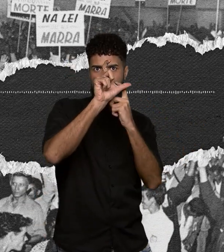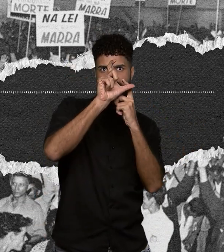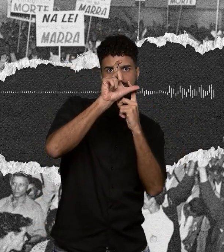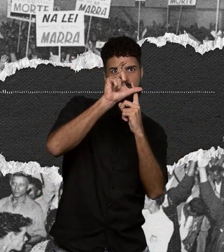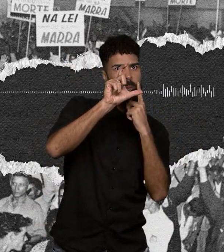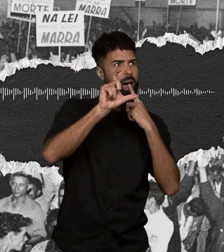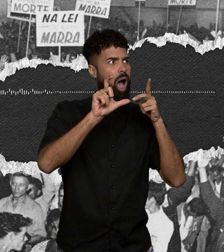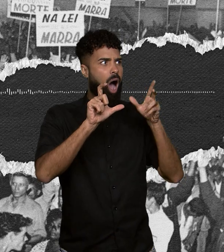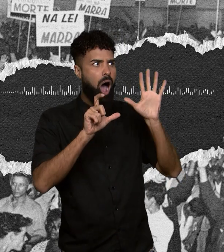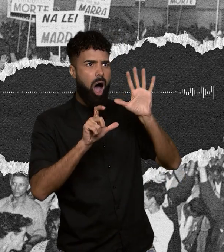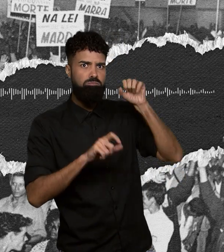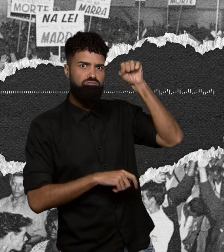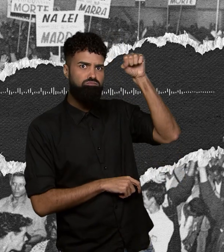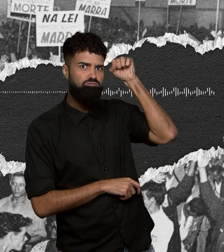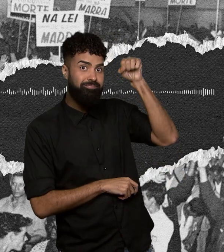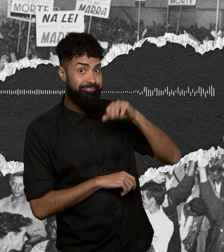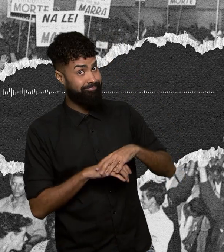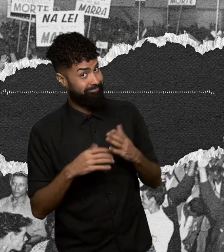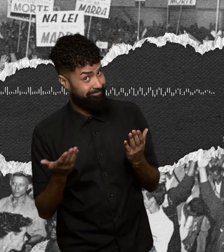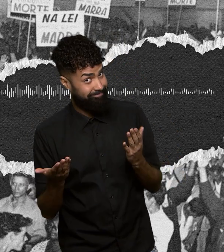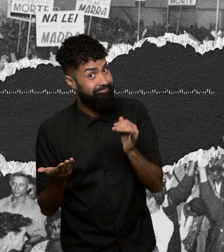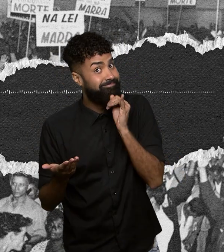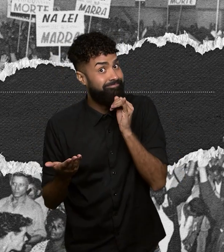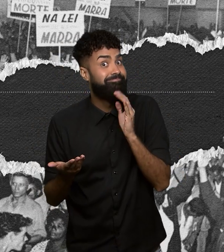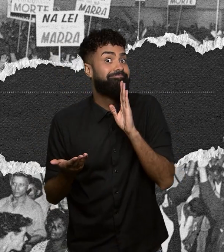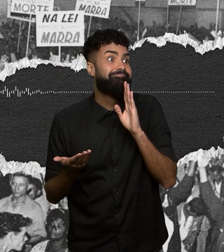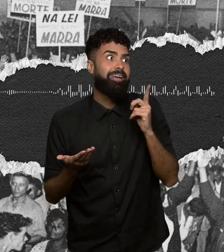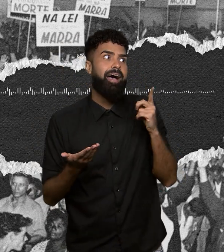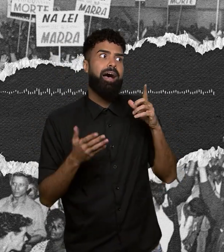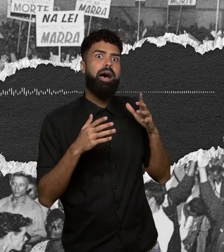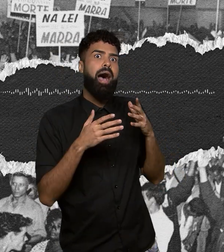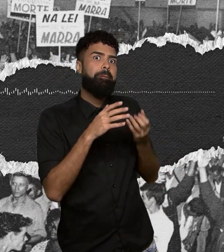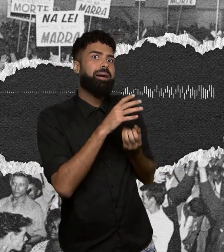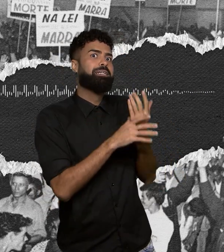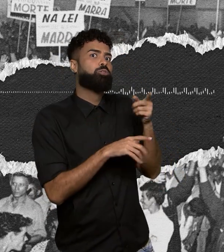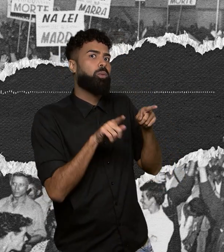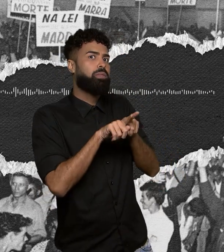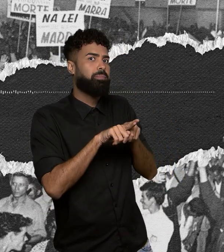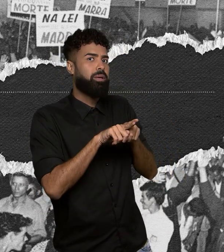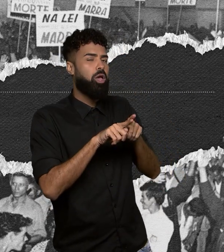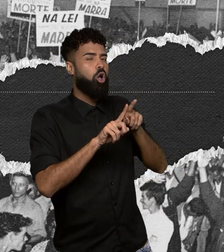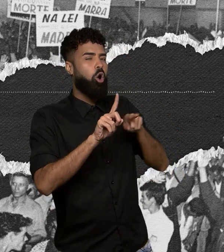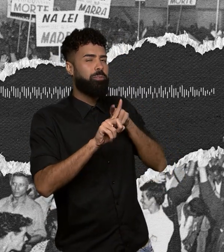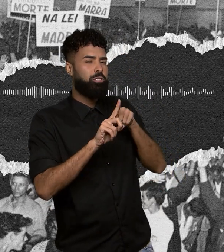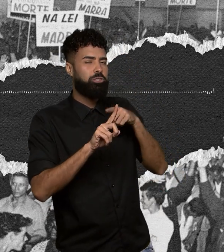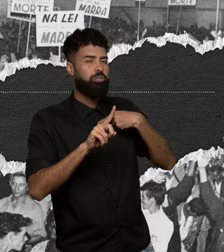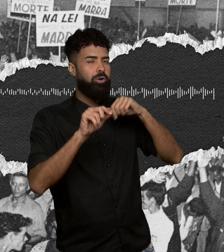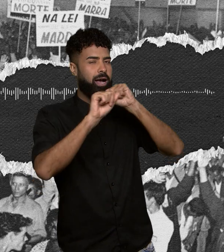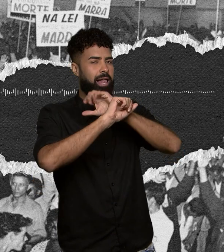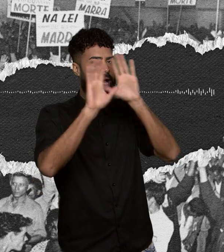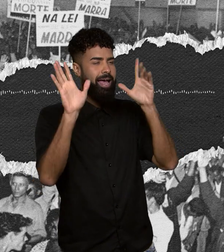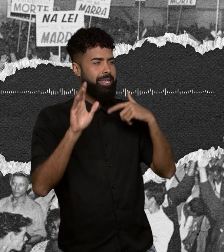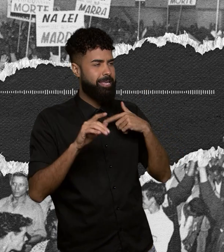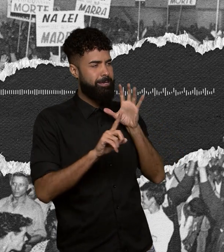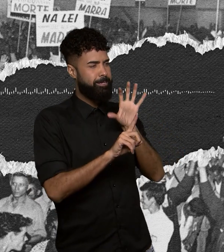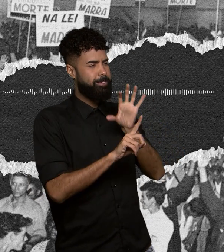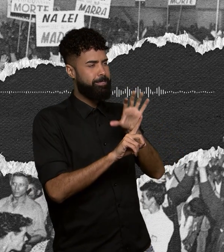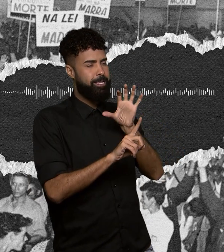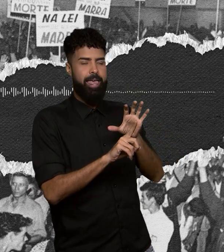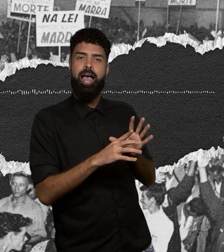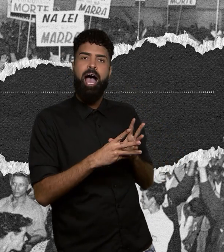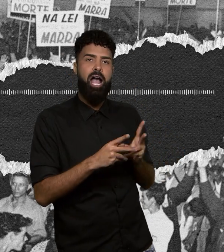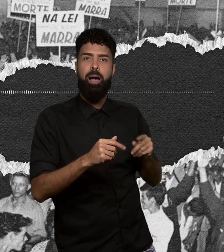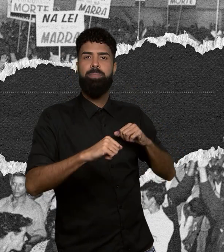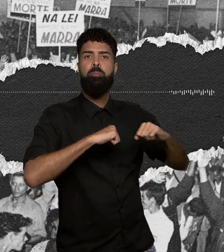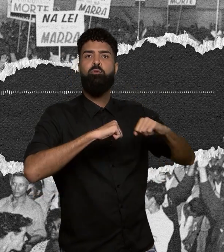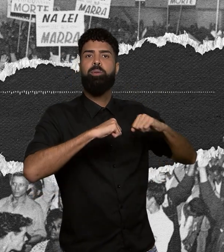é claro que o Fantasma ia aparecer aqui também né e com objetivo bem concreto desarticular a organização dos